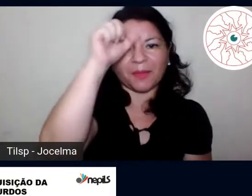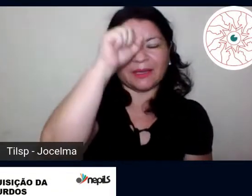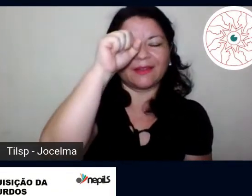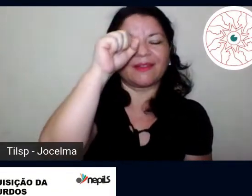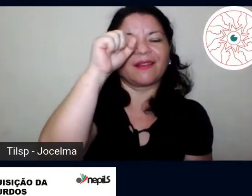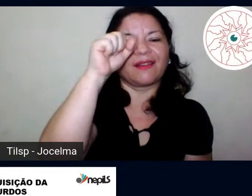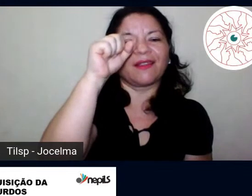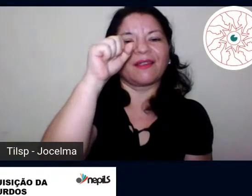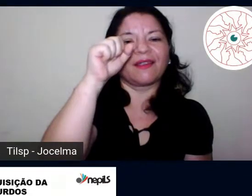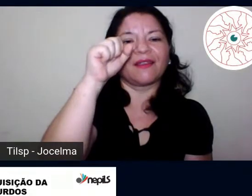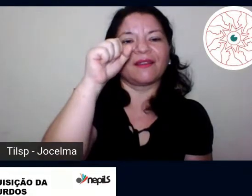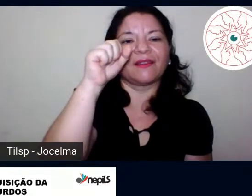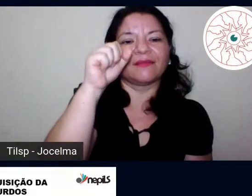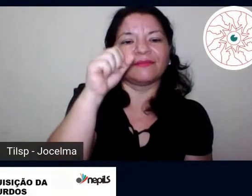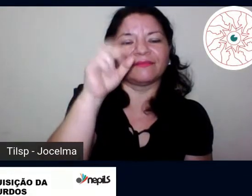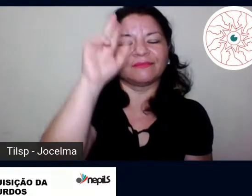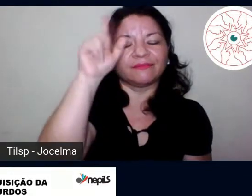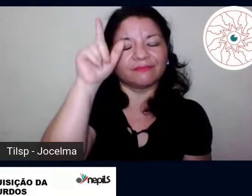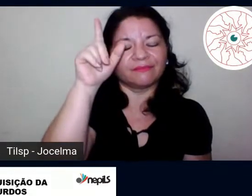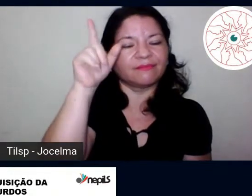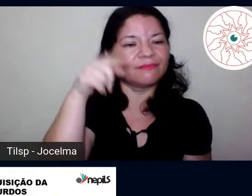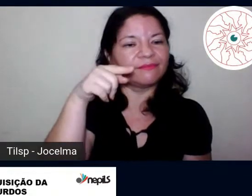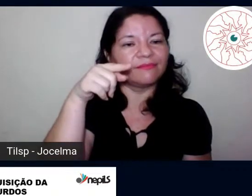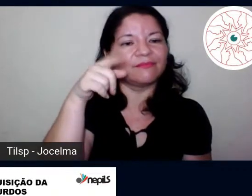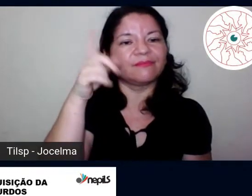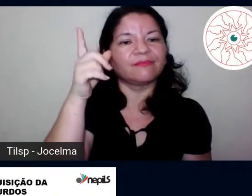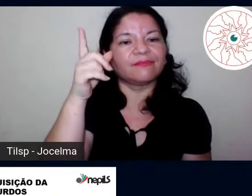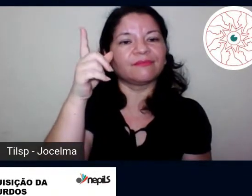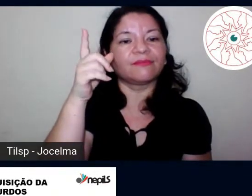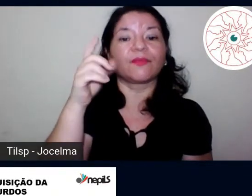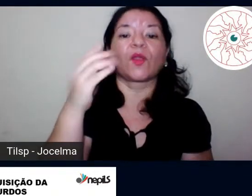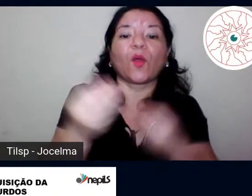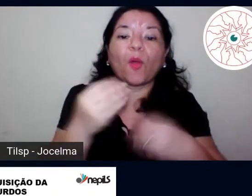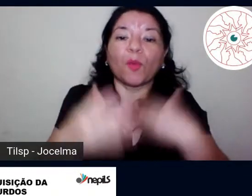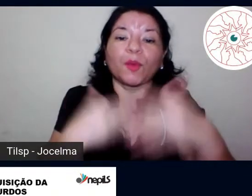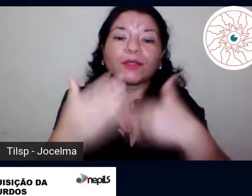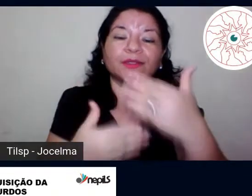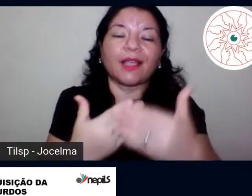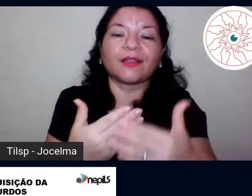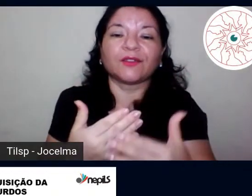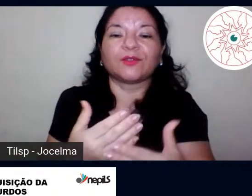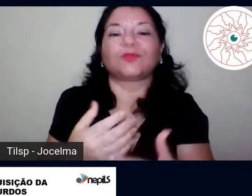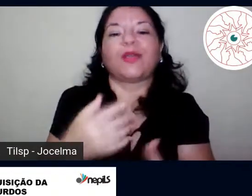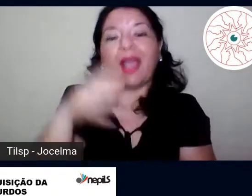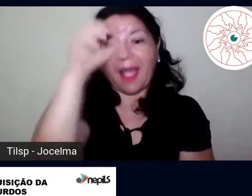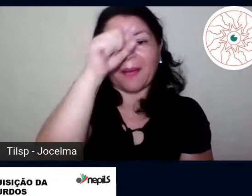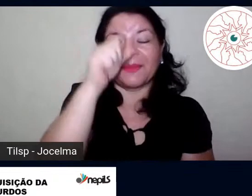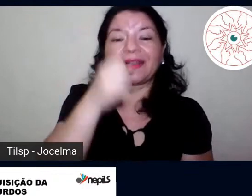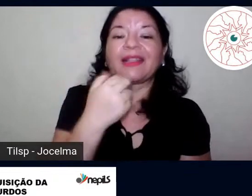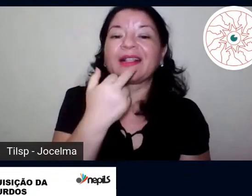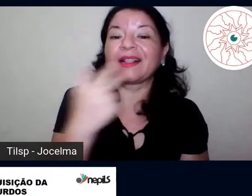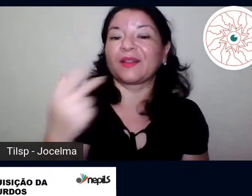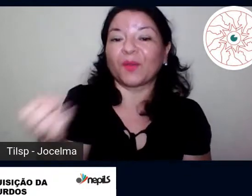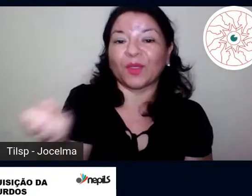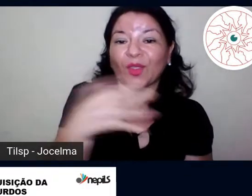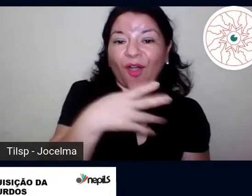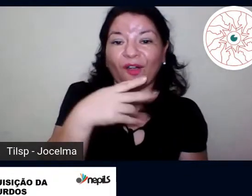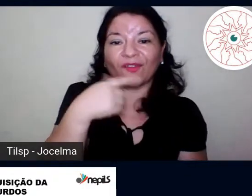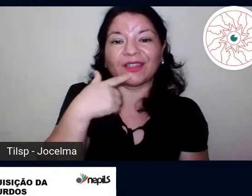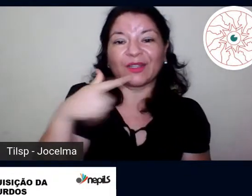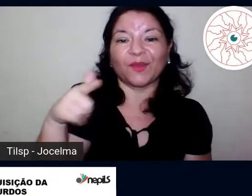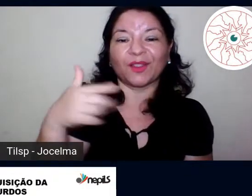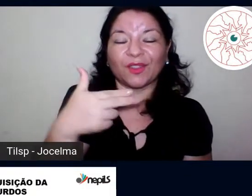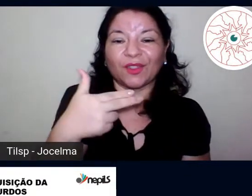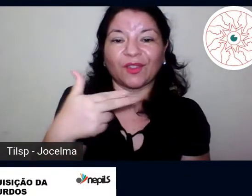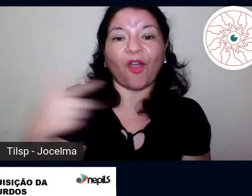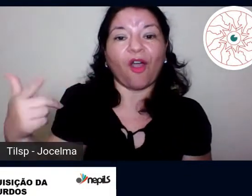eh, uma um num processo de bilinguismo, o que que ocorre? O ouvinte, ele vai fazer o percurso natural tanto para